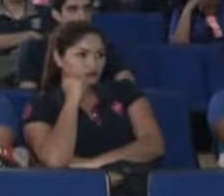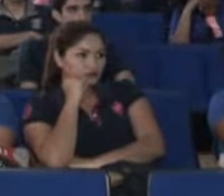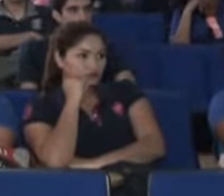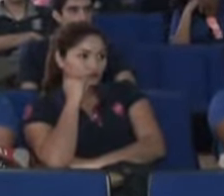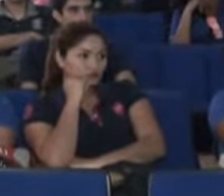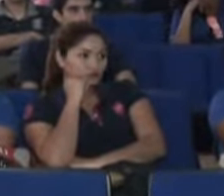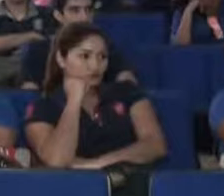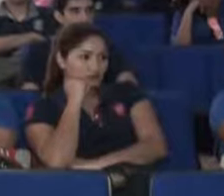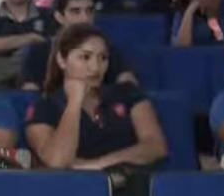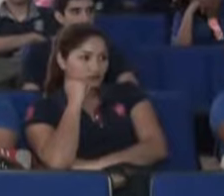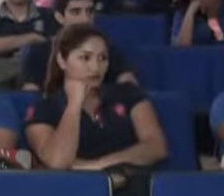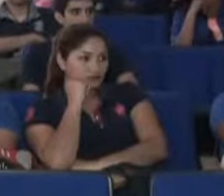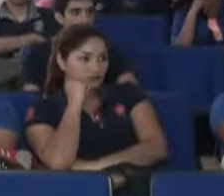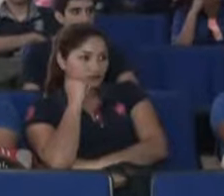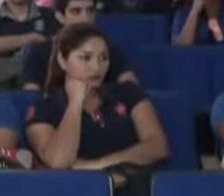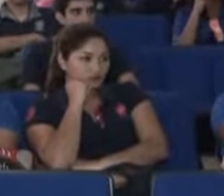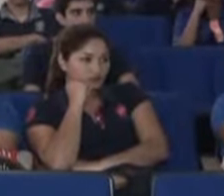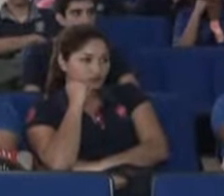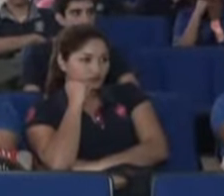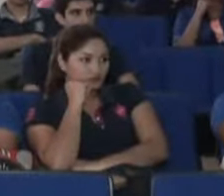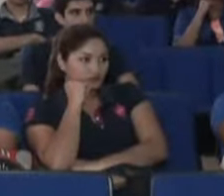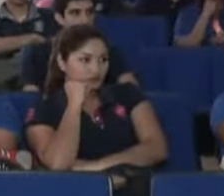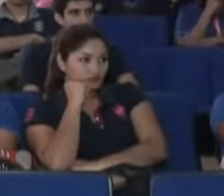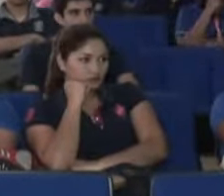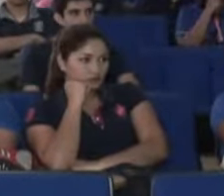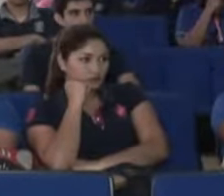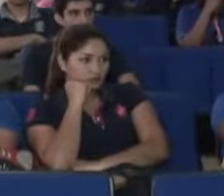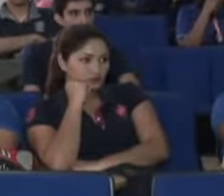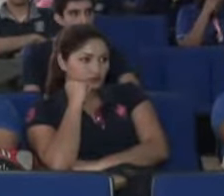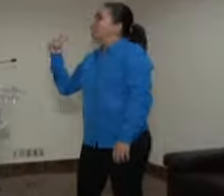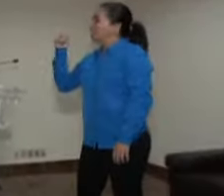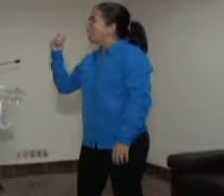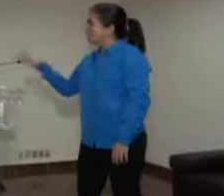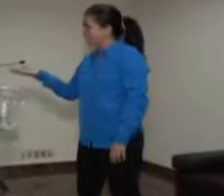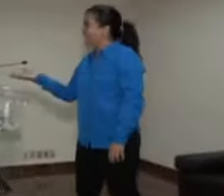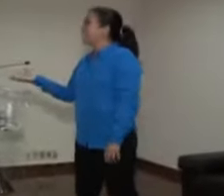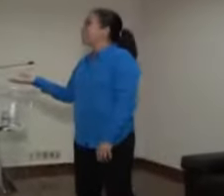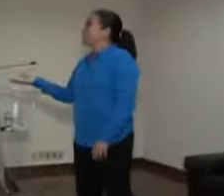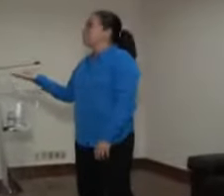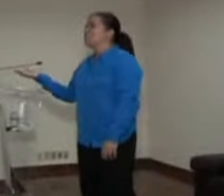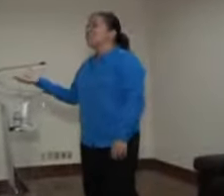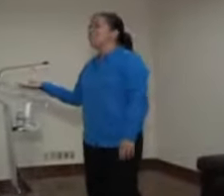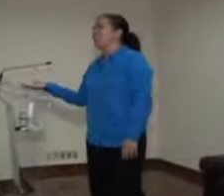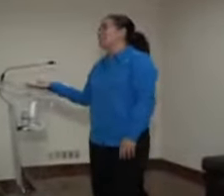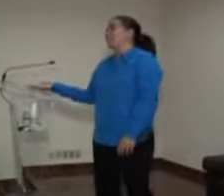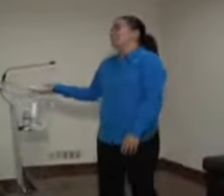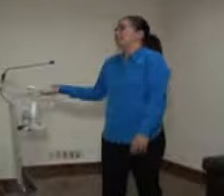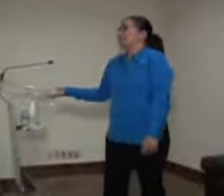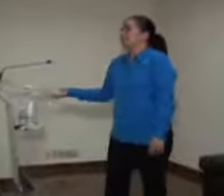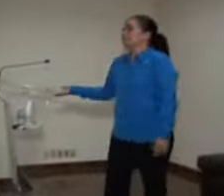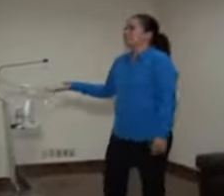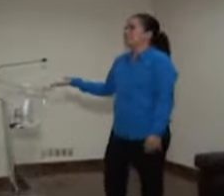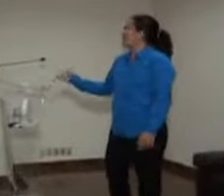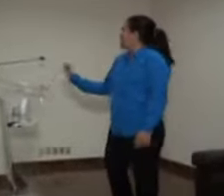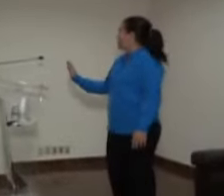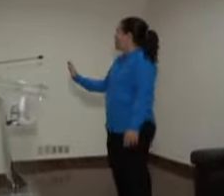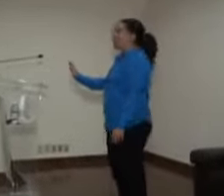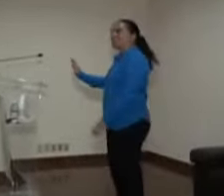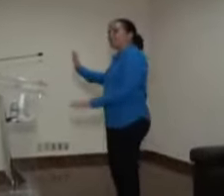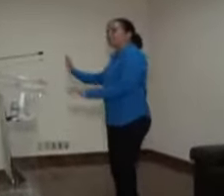fundamentales en el futuro del ingeniero donde permitió a los asistentes mantener una amena charla nutrida de las diversas opiniones de los jóvenes